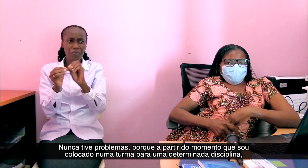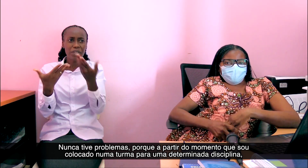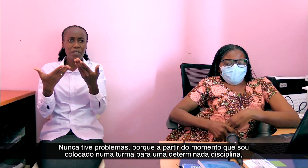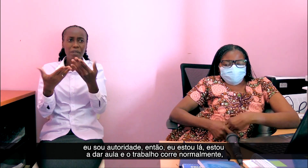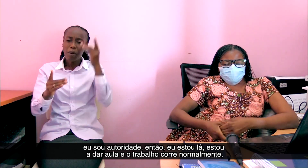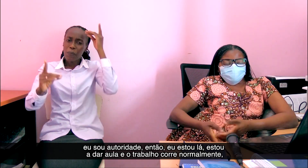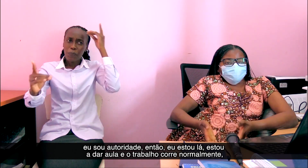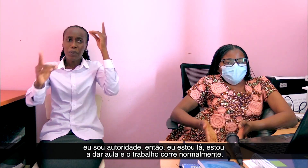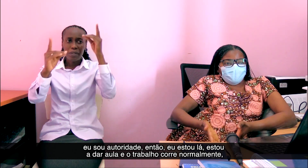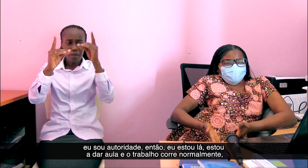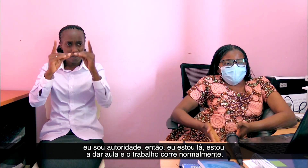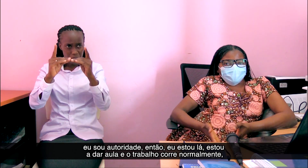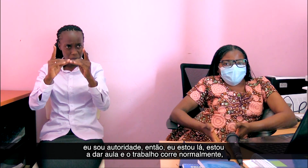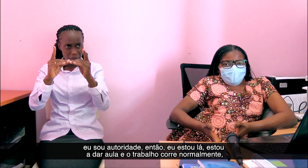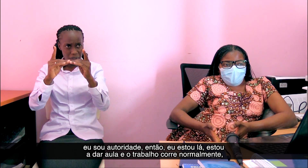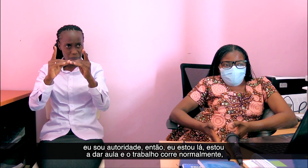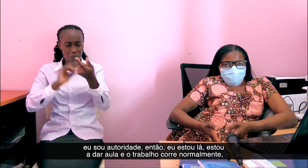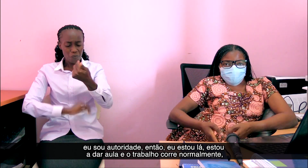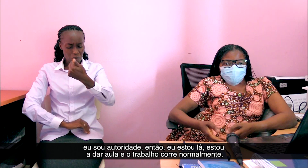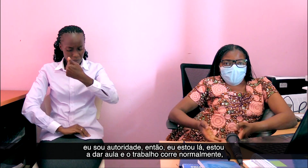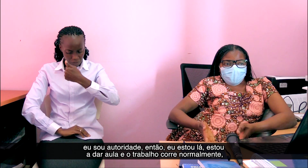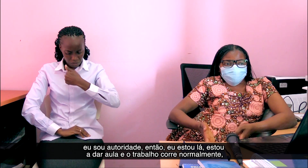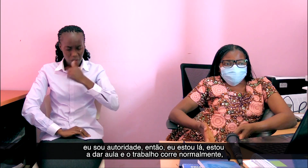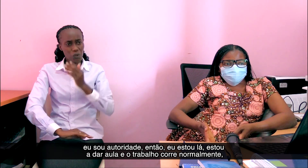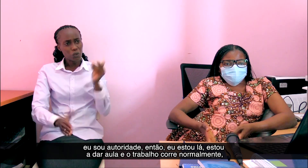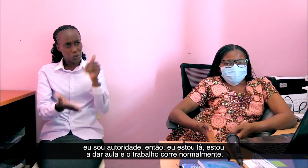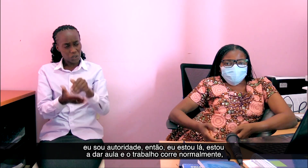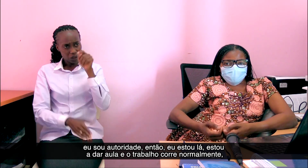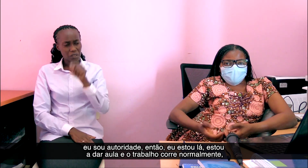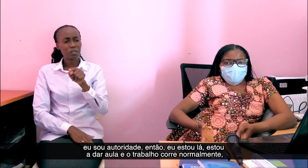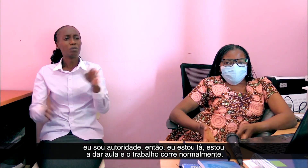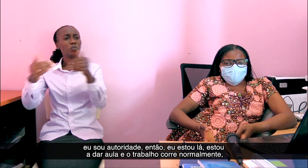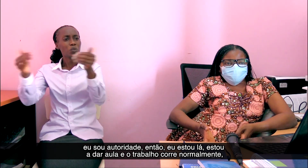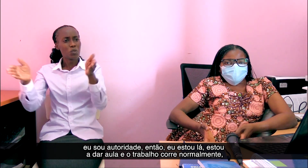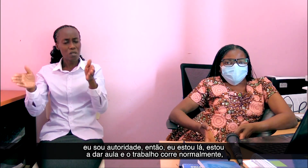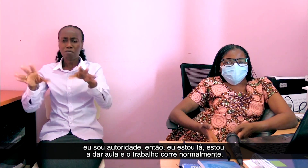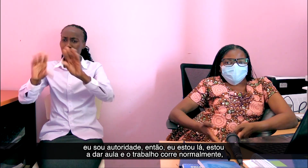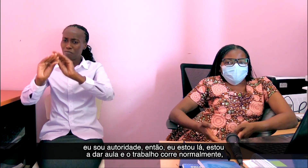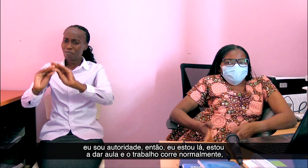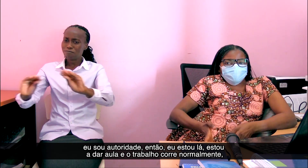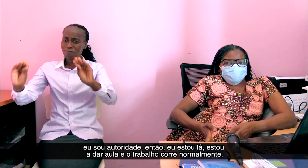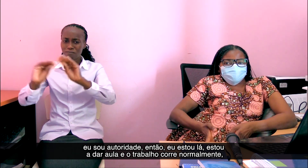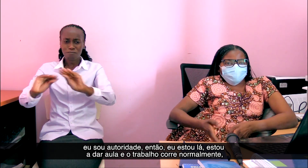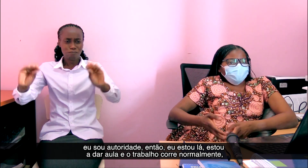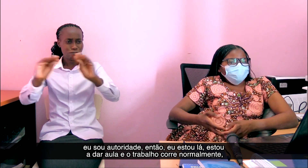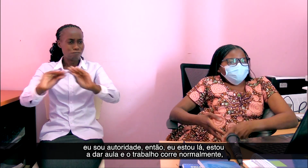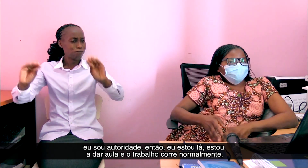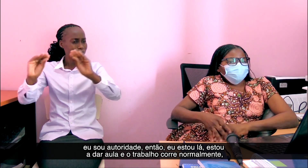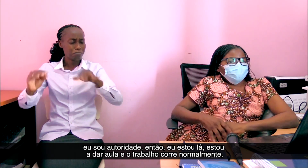disciplina, eu sou autoridade. Então, eu estou lá, estou a dar aula e trabalho fora